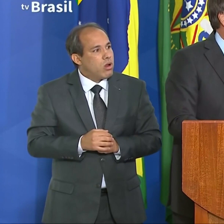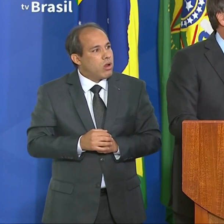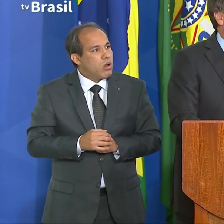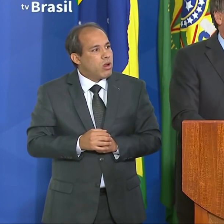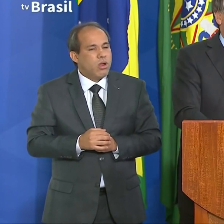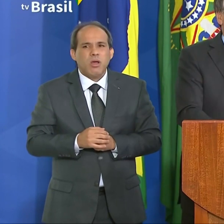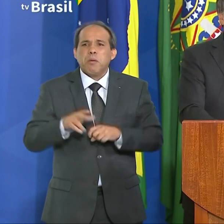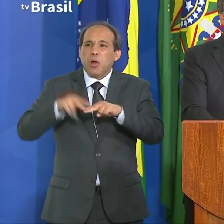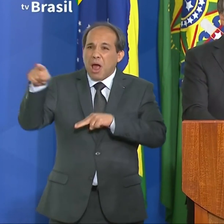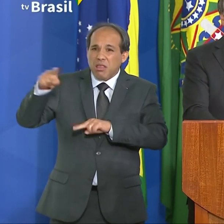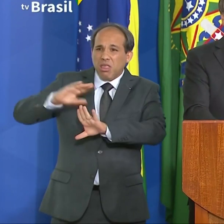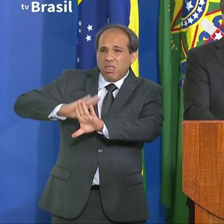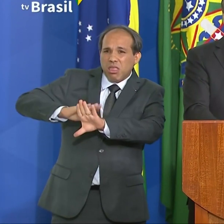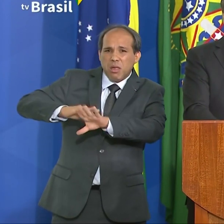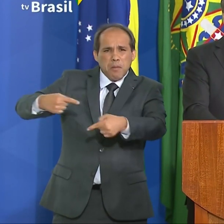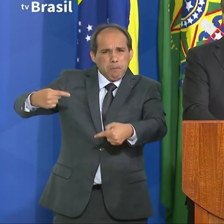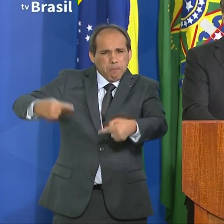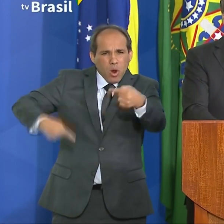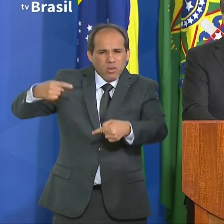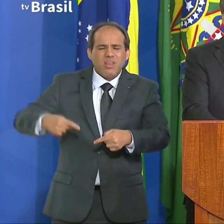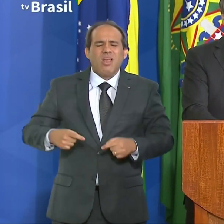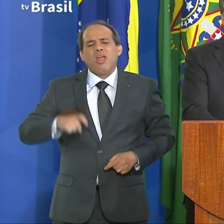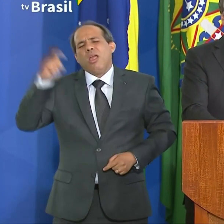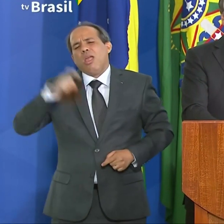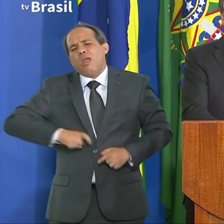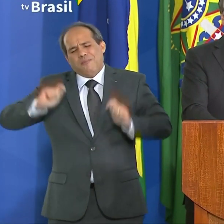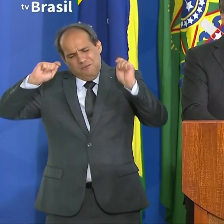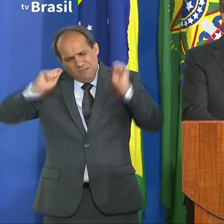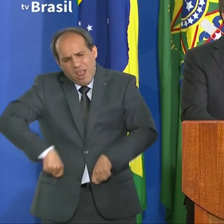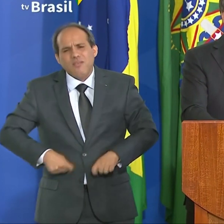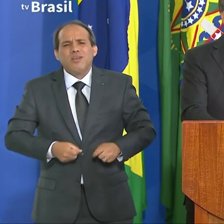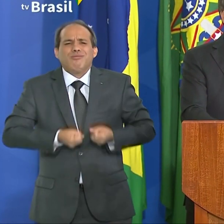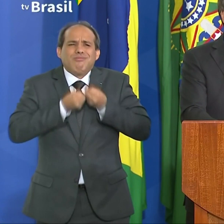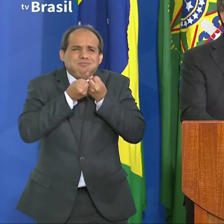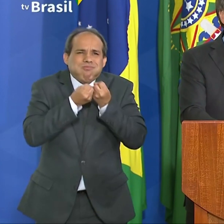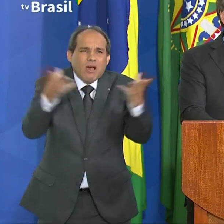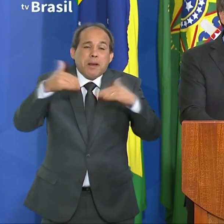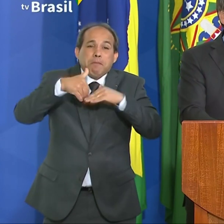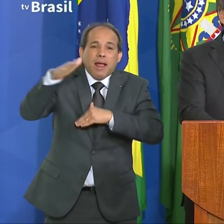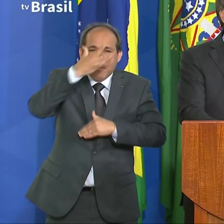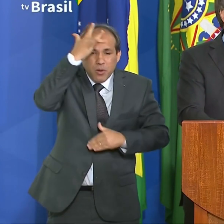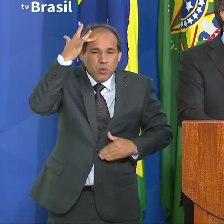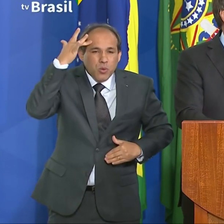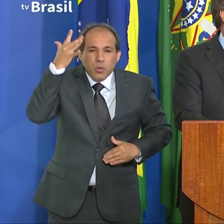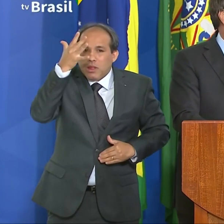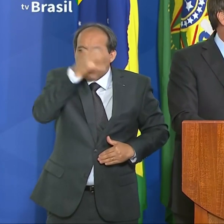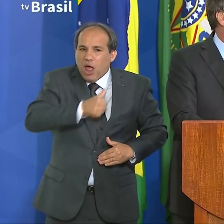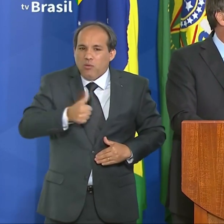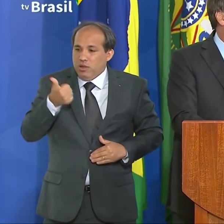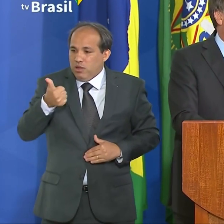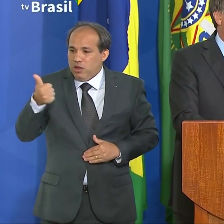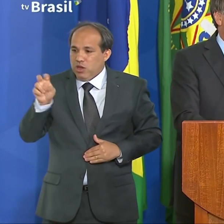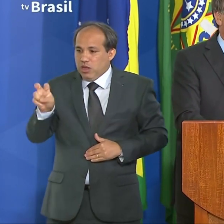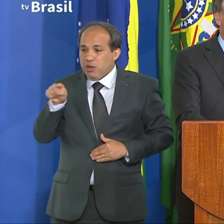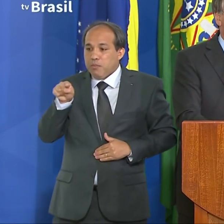a politizada e muitas mais vidas poderiam ter sido salvas dessa 115.000